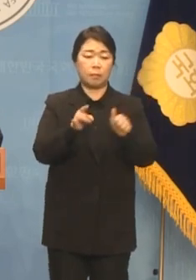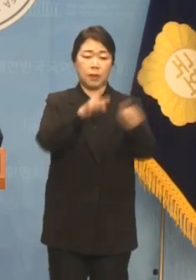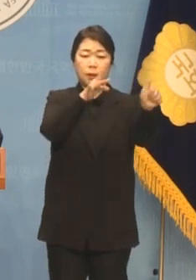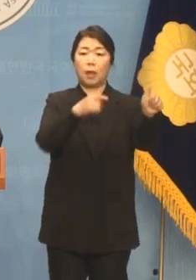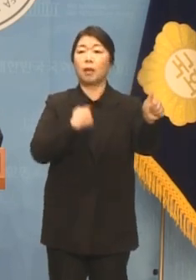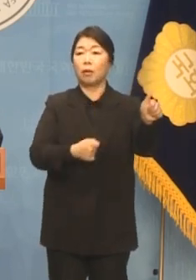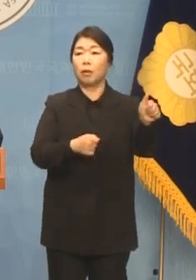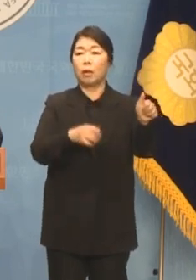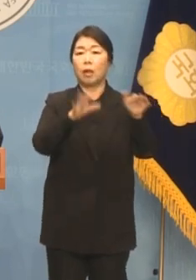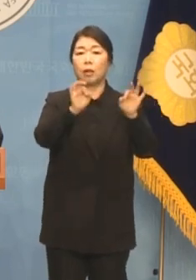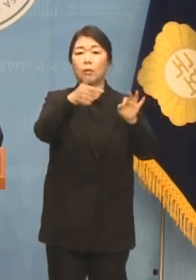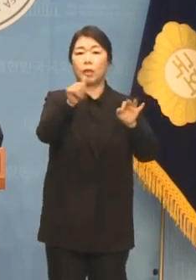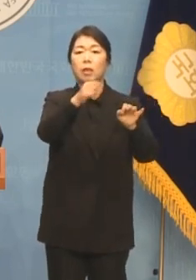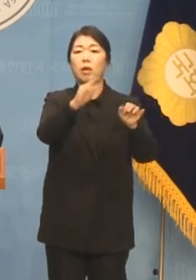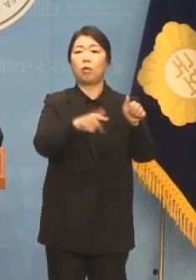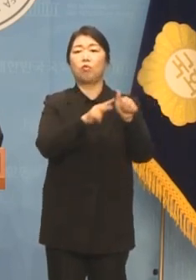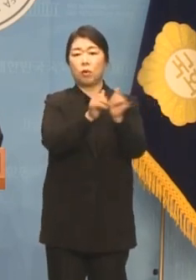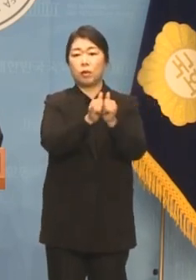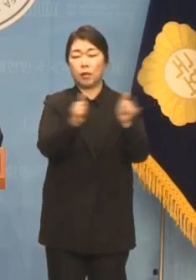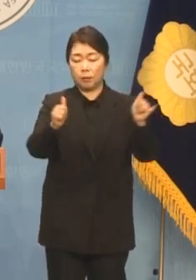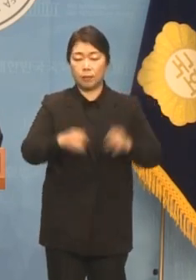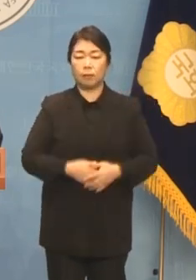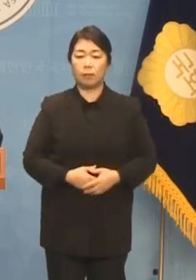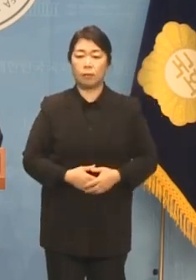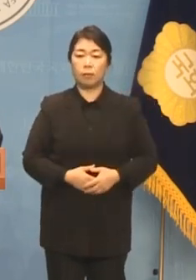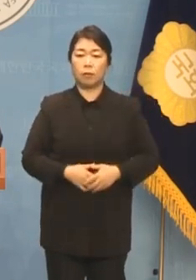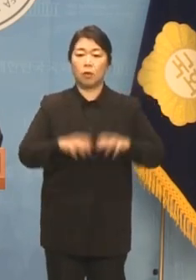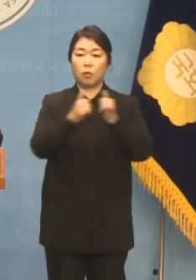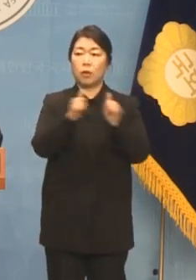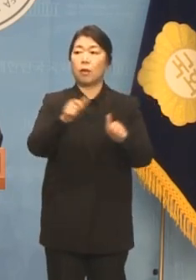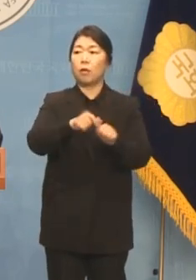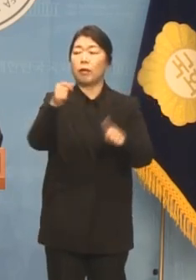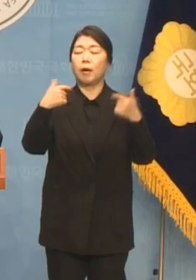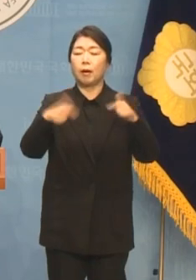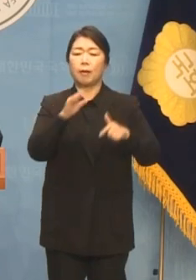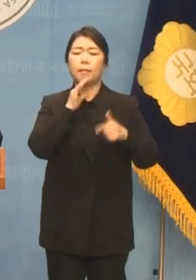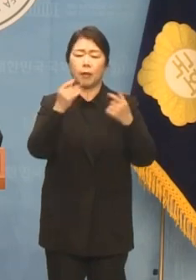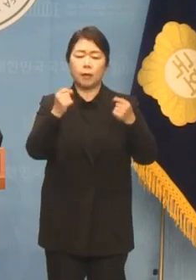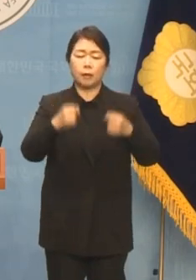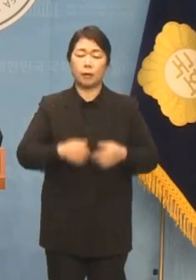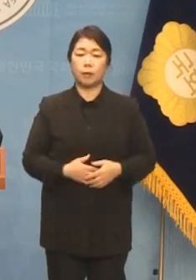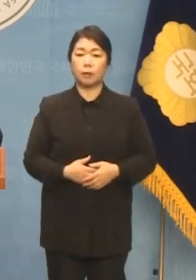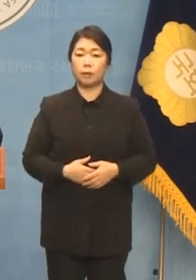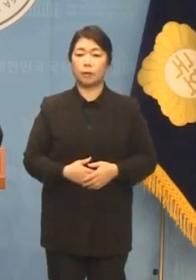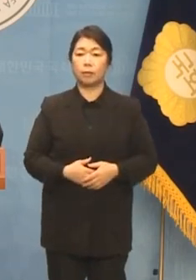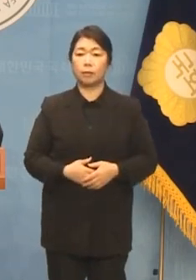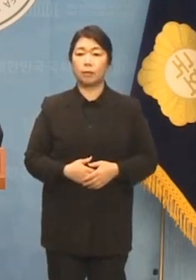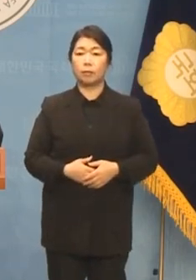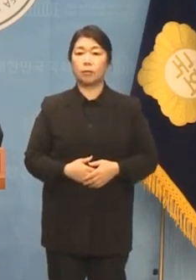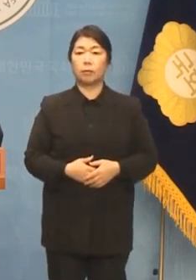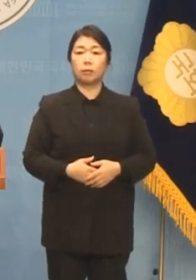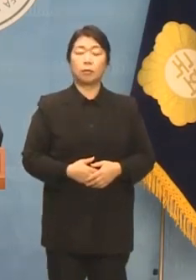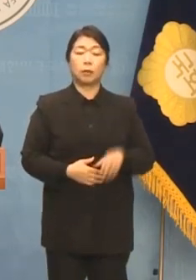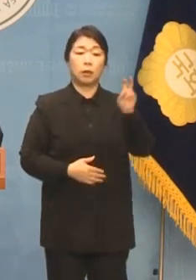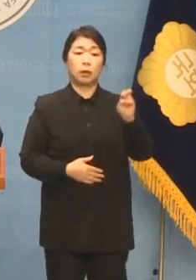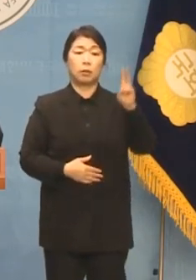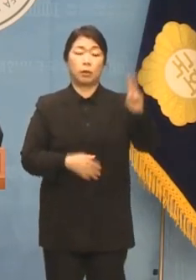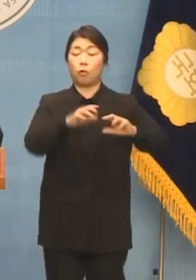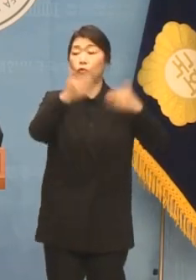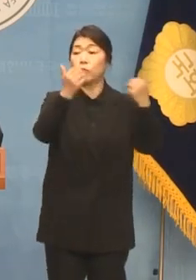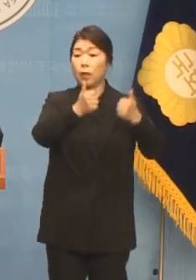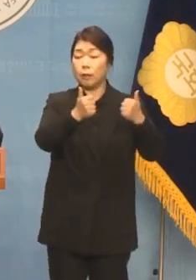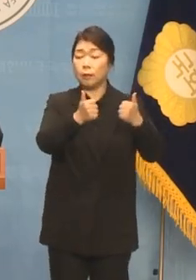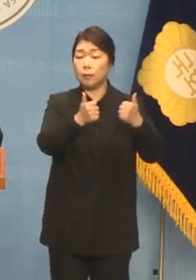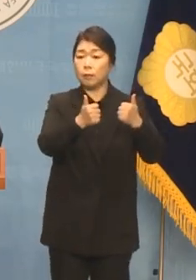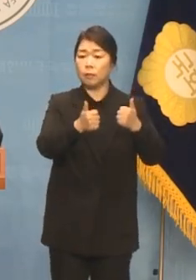후보까지 국민의 선택은 늘 옳습니다 22대 국회는